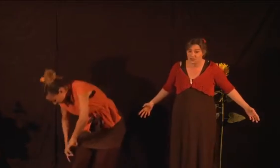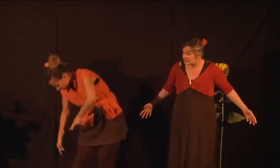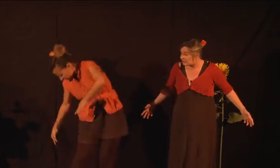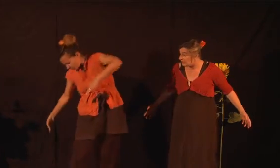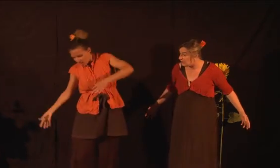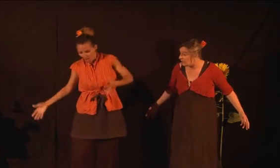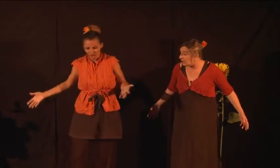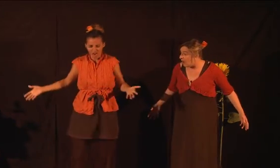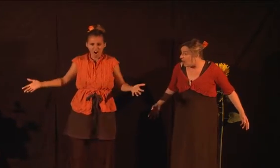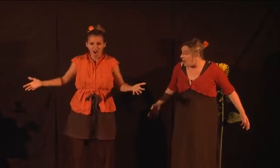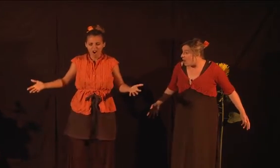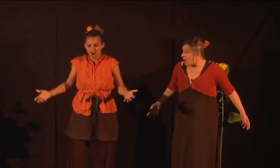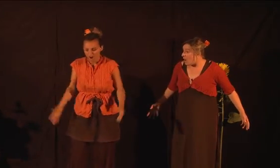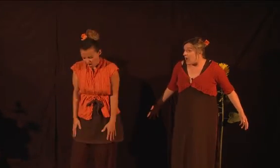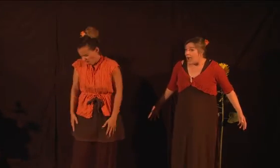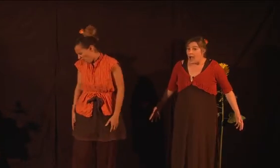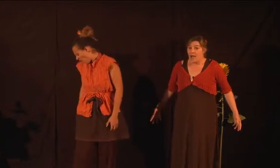complètement déchirée.